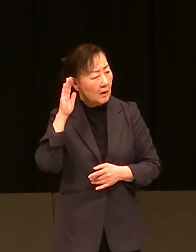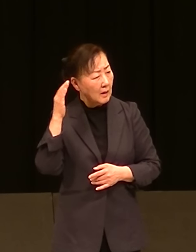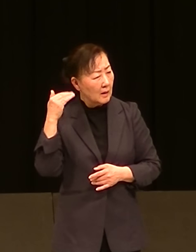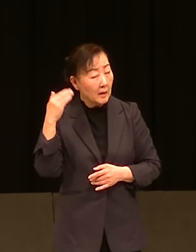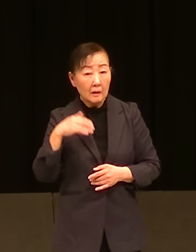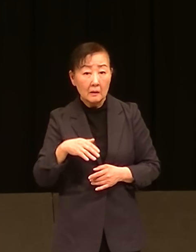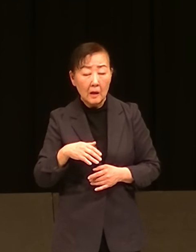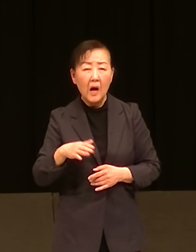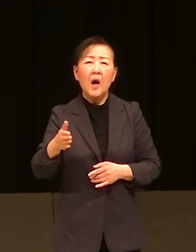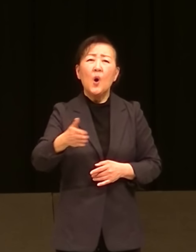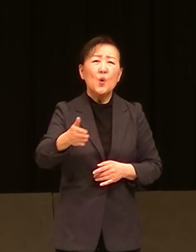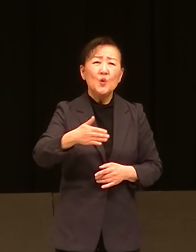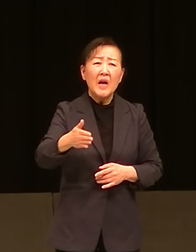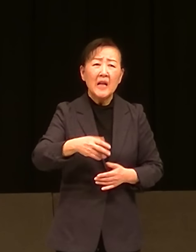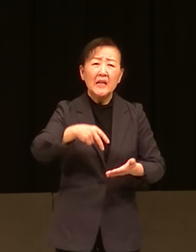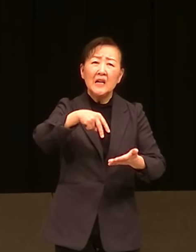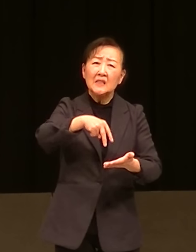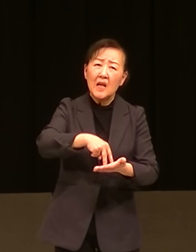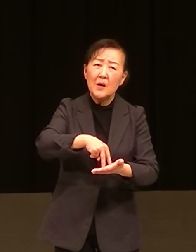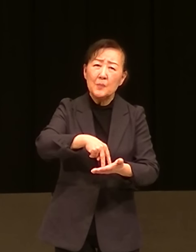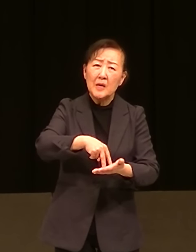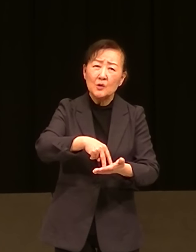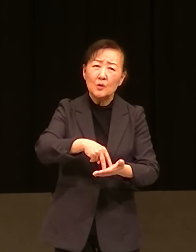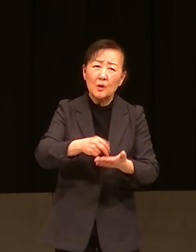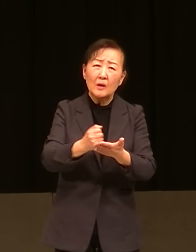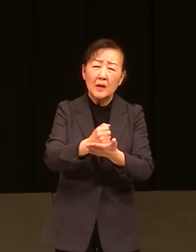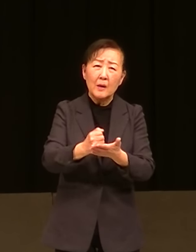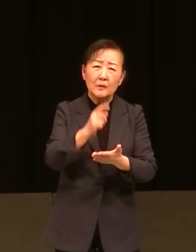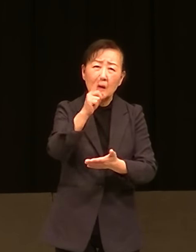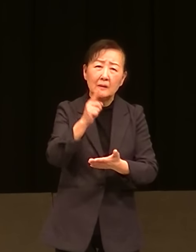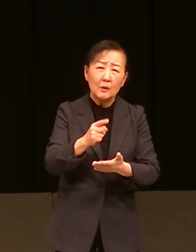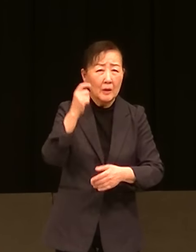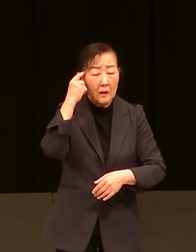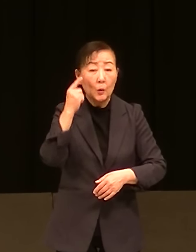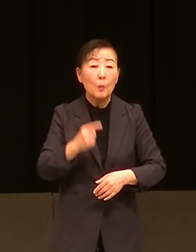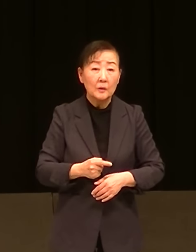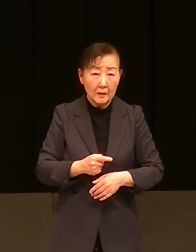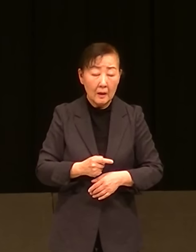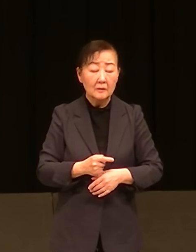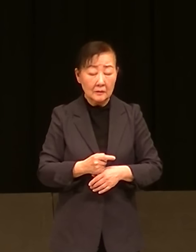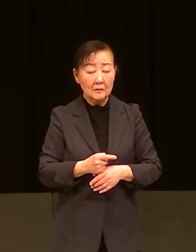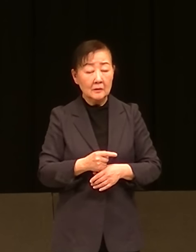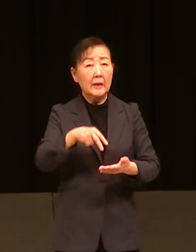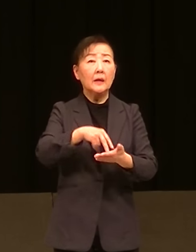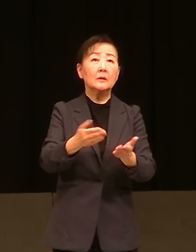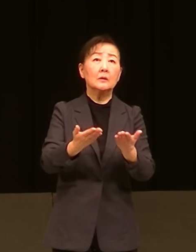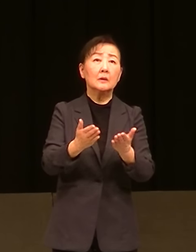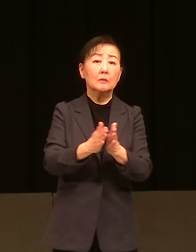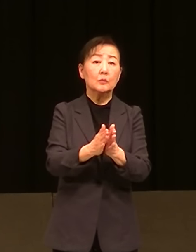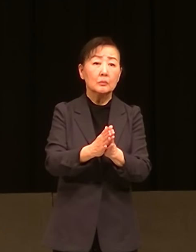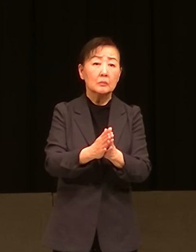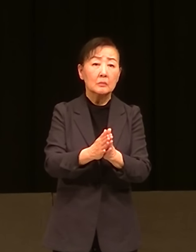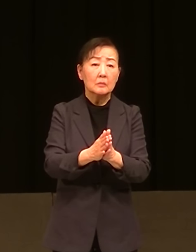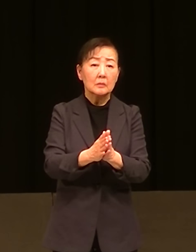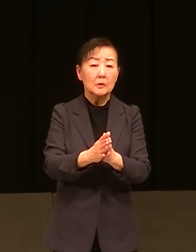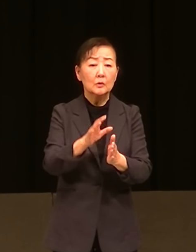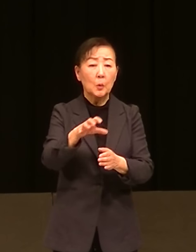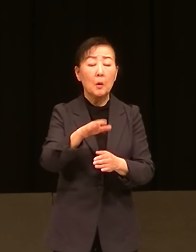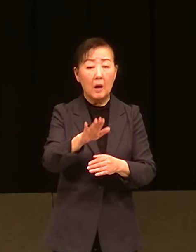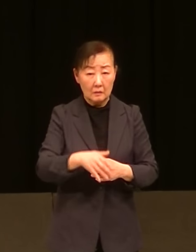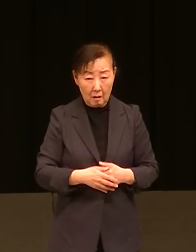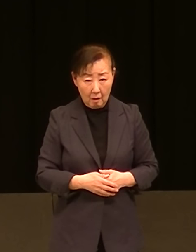サンキングオペレーションの、こうタイミングだろうっていうんでやってるんじゃないかなと最後思うことがございますが、意外